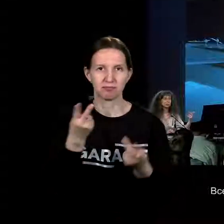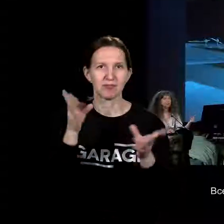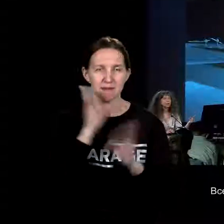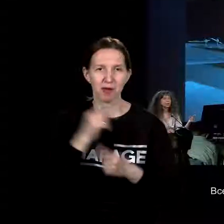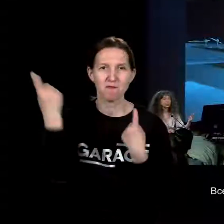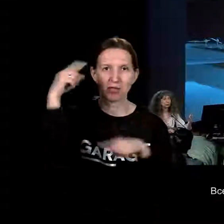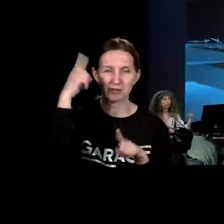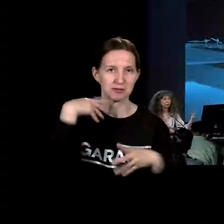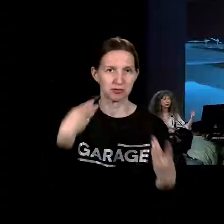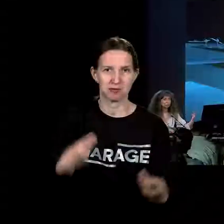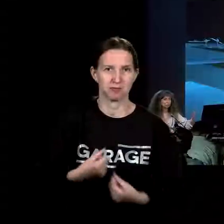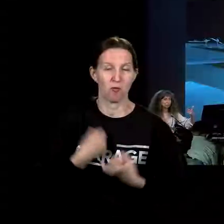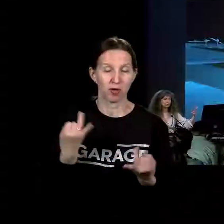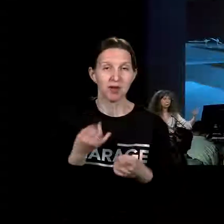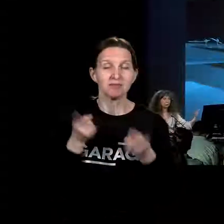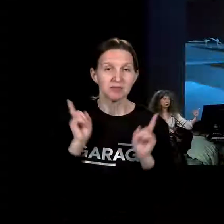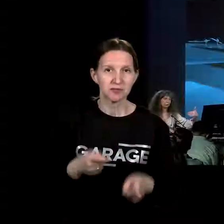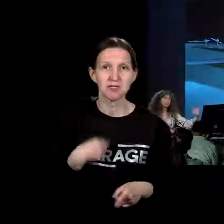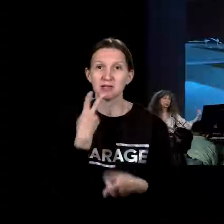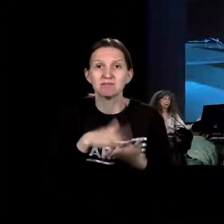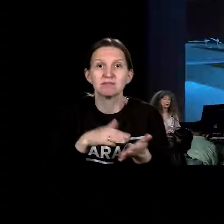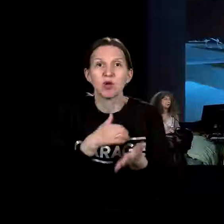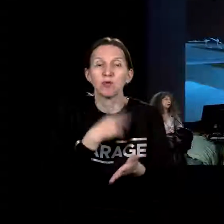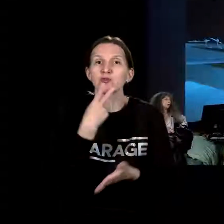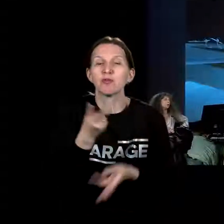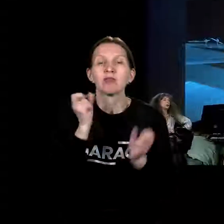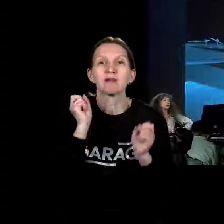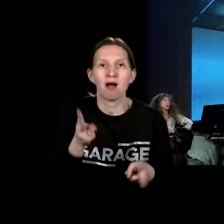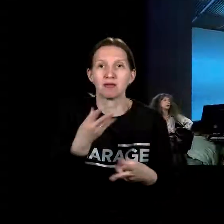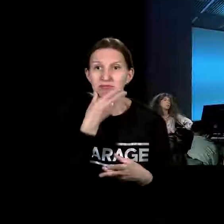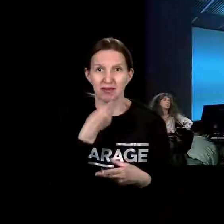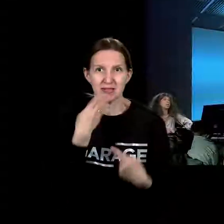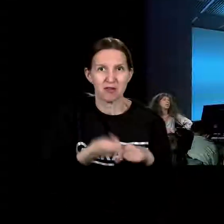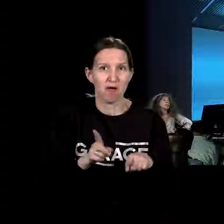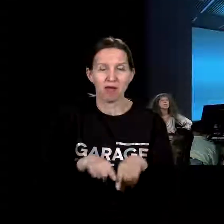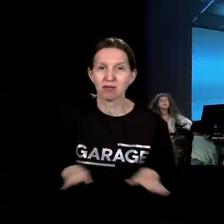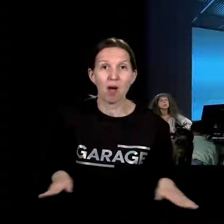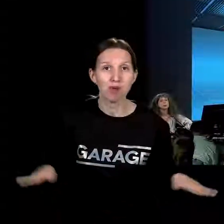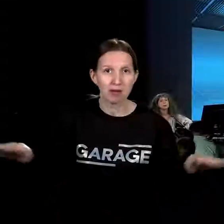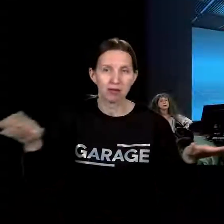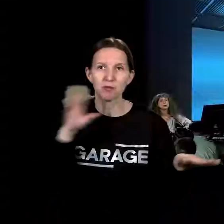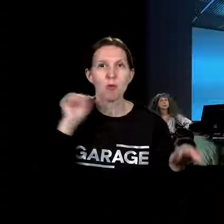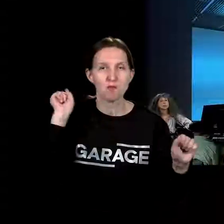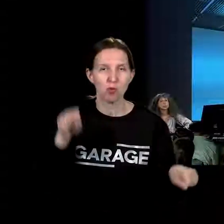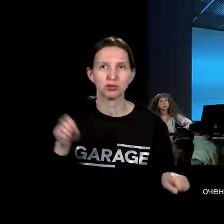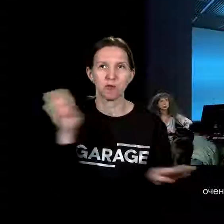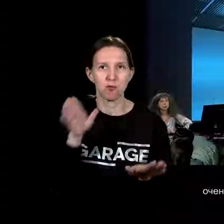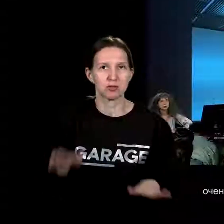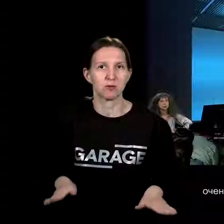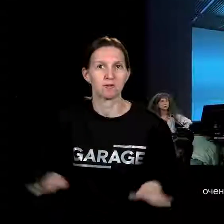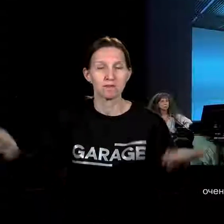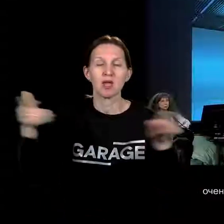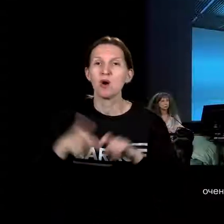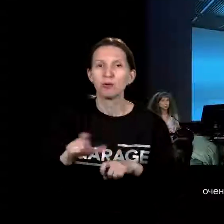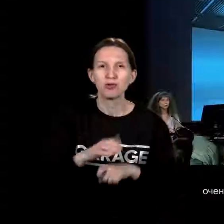фантастично и вполне увлекательно. Очень хочется увидеть, как вот этот самый удивительной красоты, на самом деле, воздушный аппарат действительно может подняться в воздух. Очень